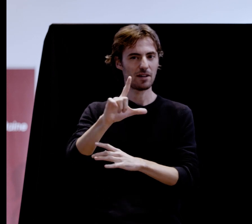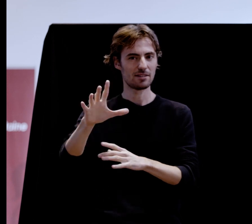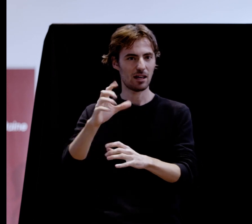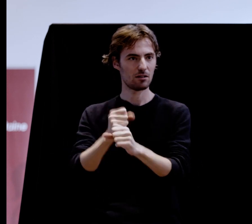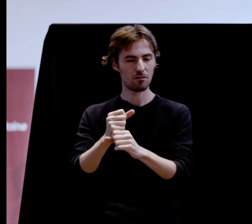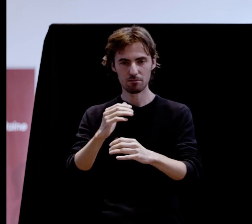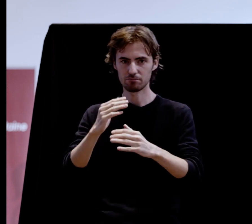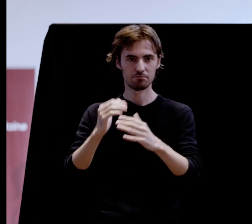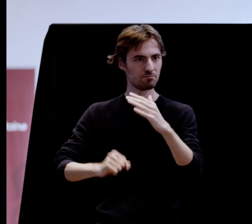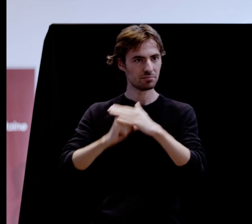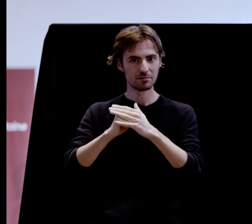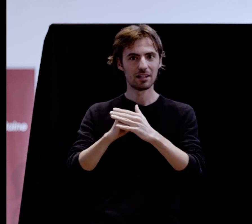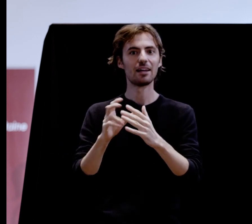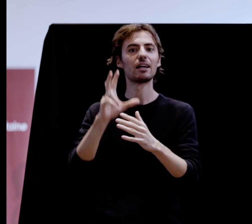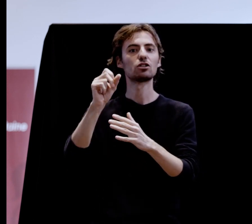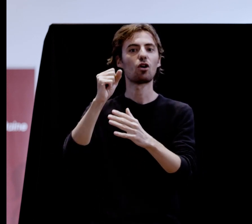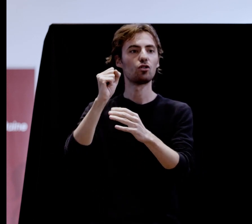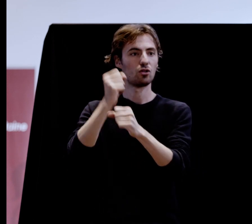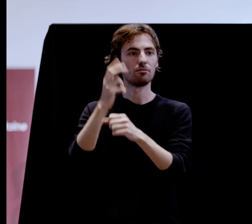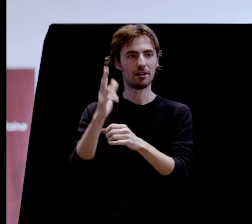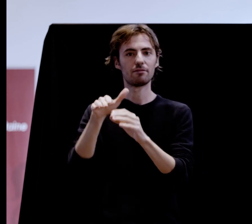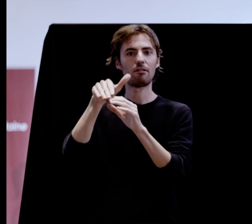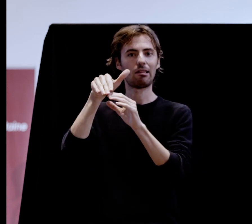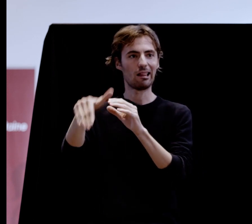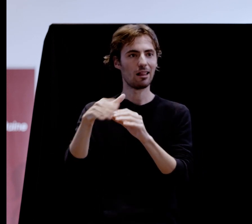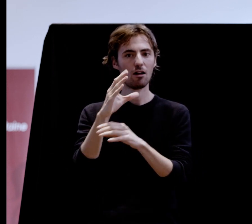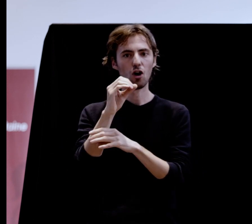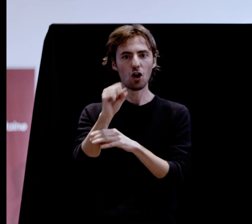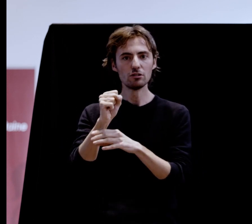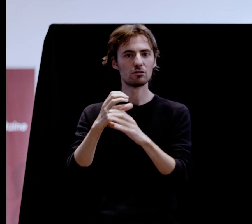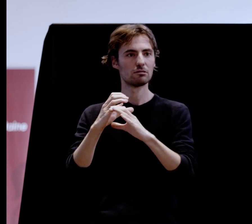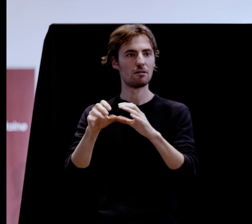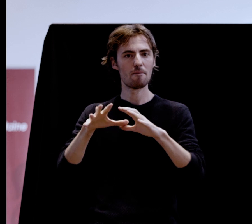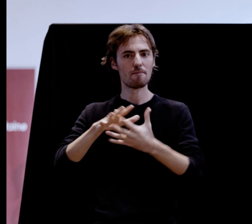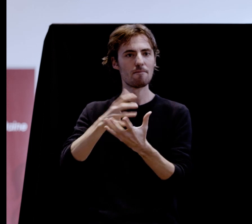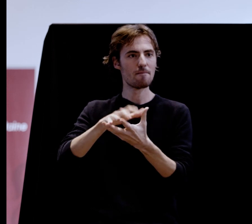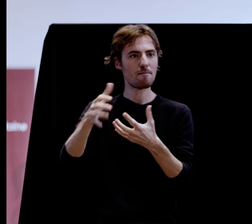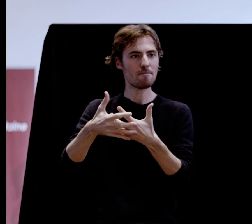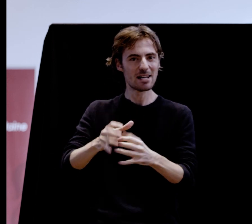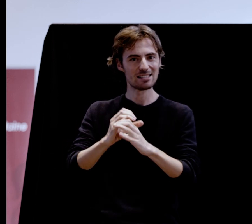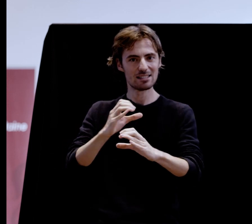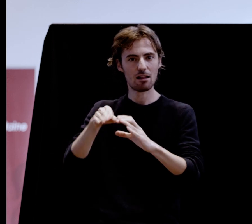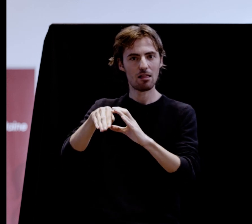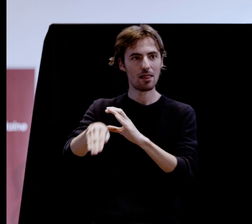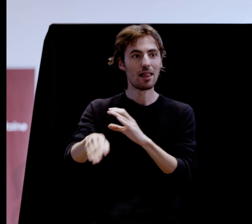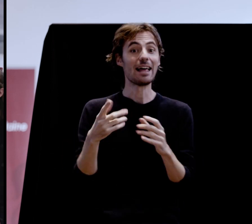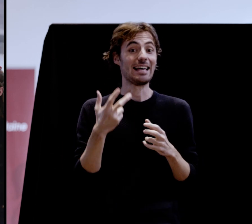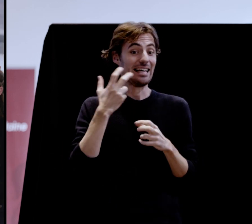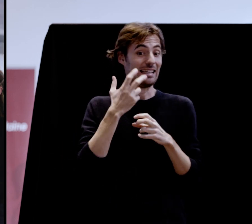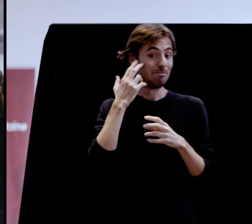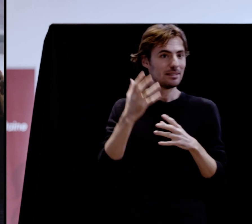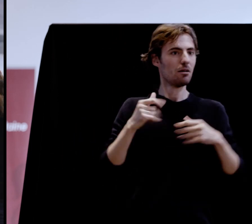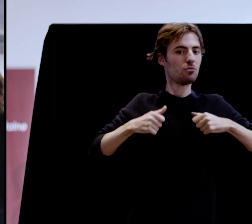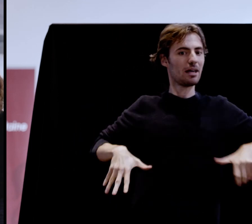partir de 30 ans, déjà, elle commence à diminuer. Donc, lorsqu'il n'y a pas de puberté, il y a un risque d'ostéoporose